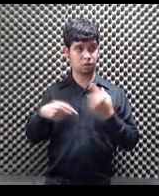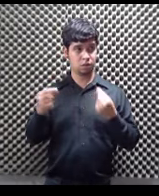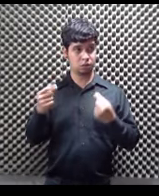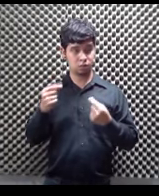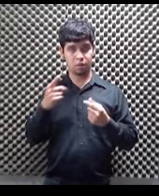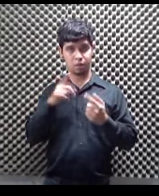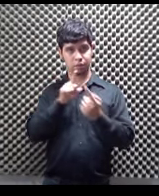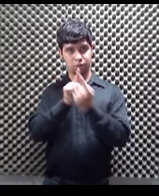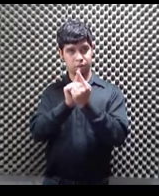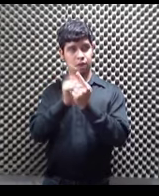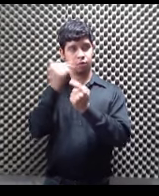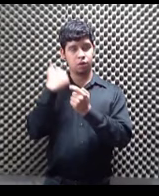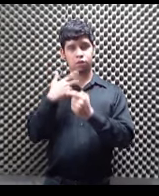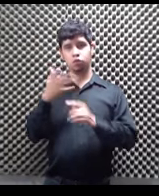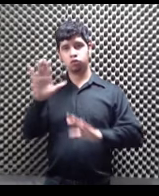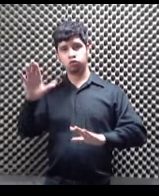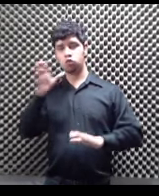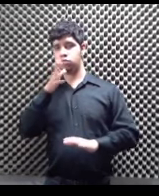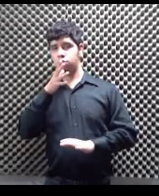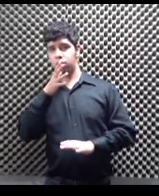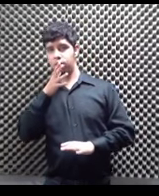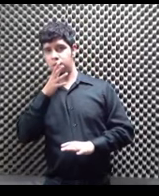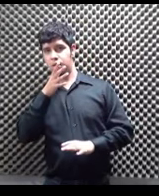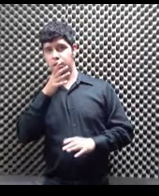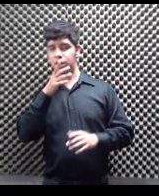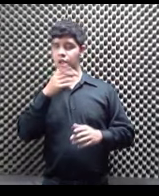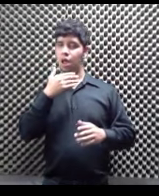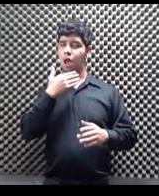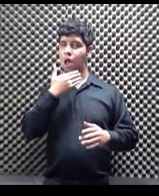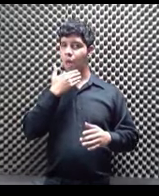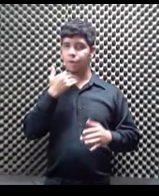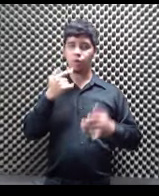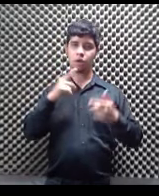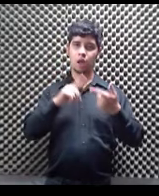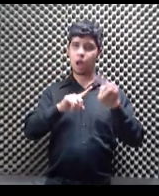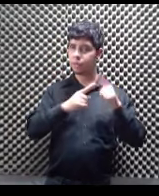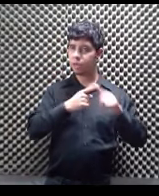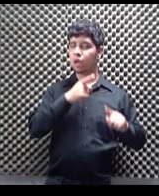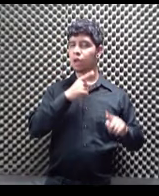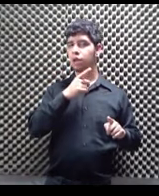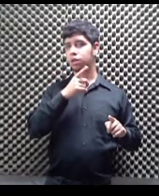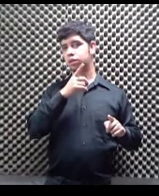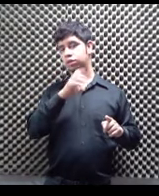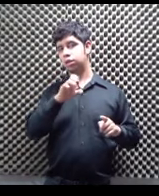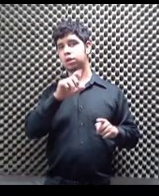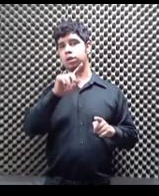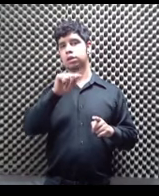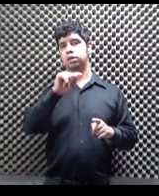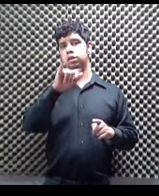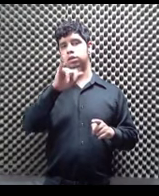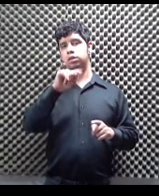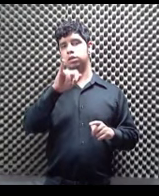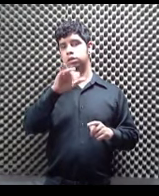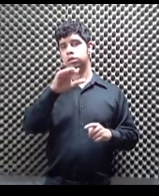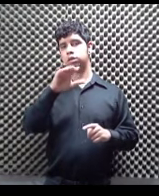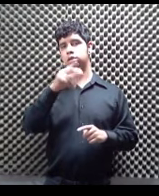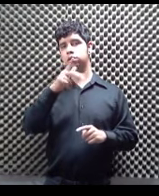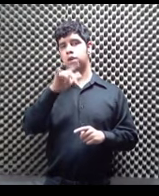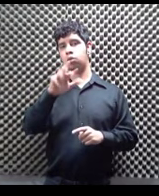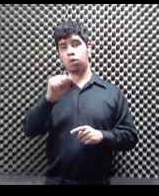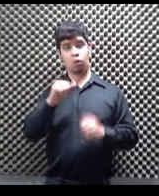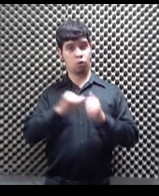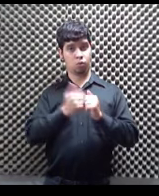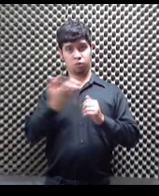muy cerca porque su mamá era la mejor amiga de Titi Chagua, como se le